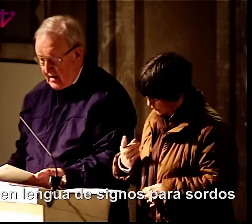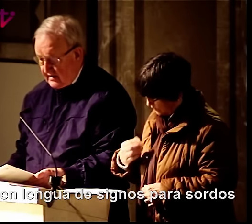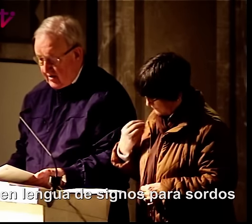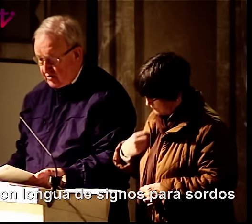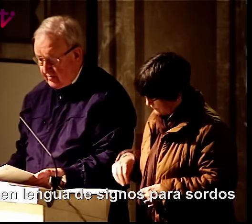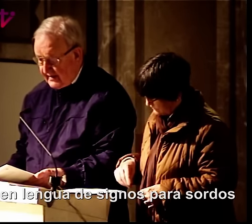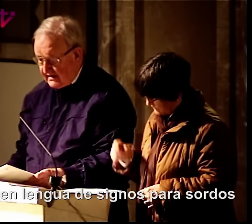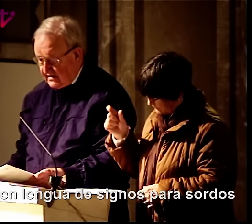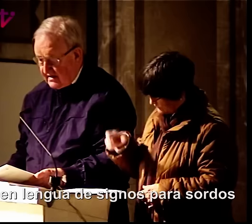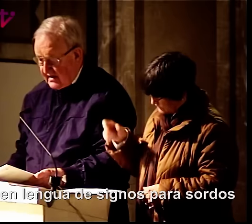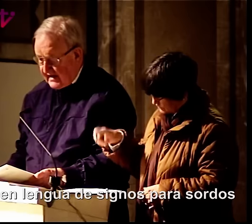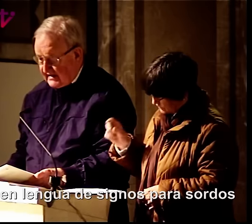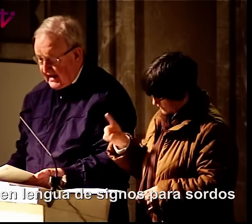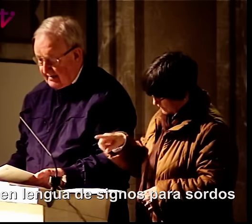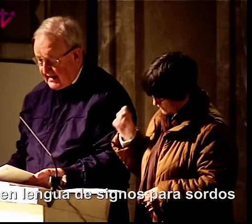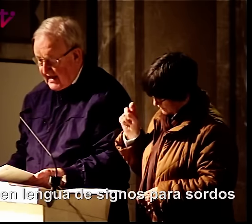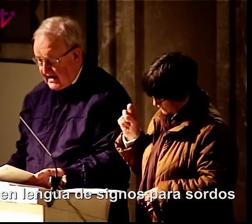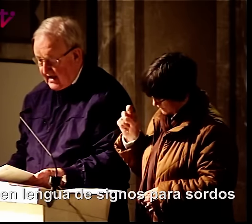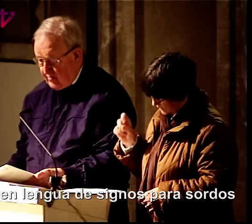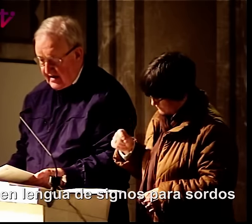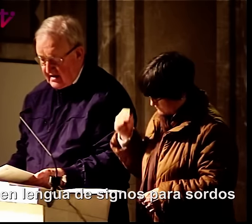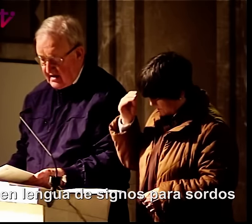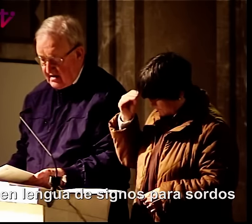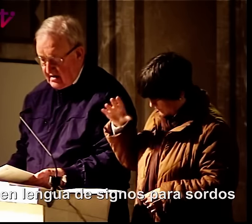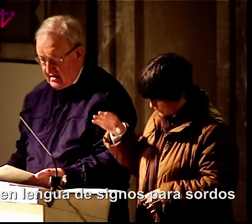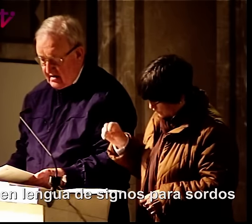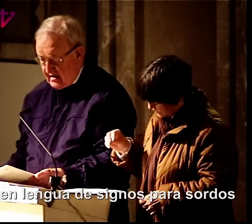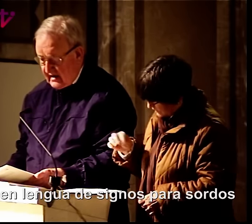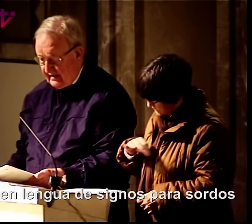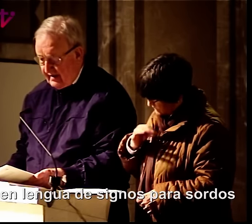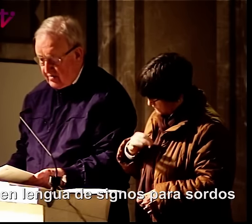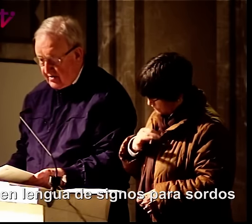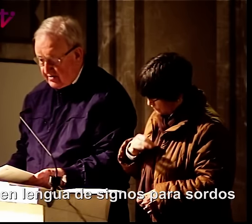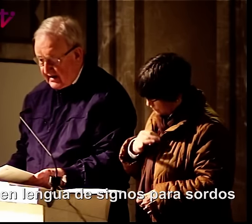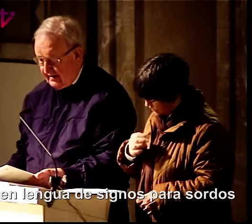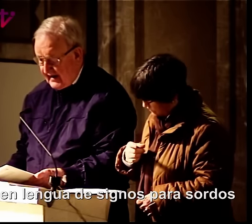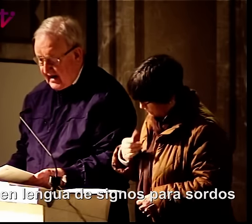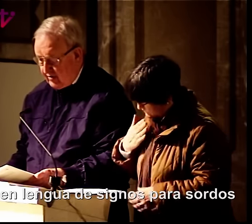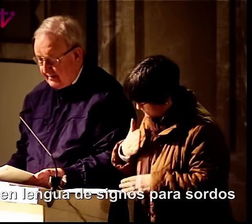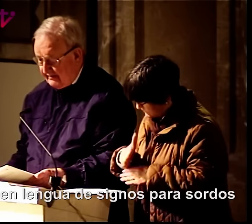Ante los hombres está la vida y la muerte, y a cada uno se le dará lo que prefiera,